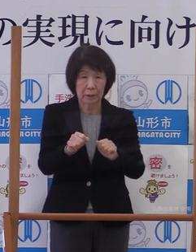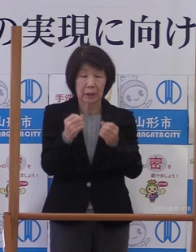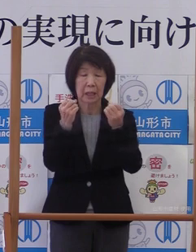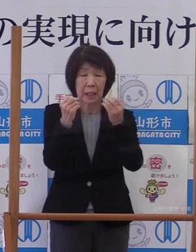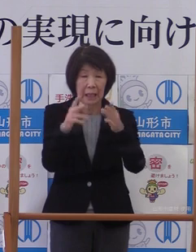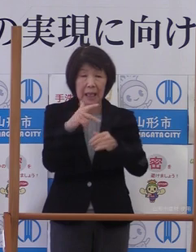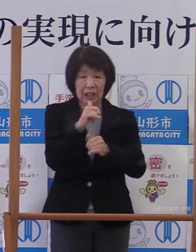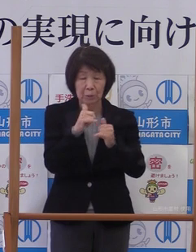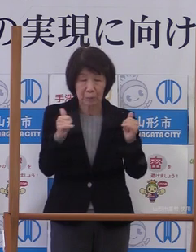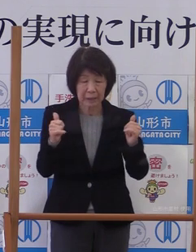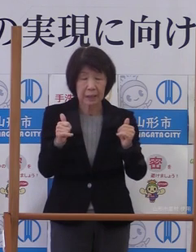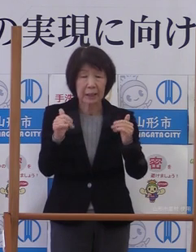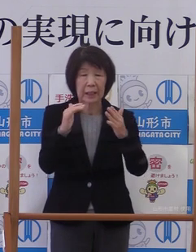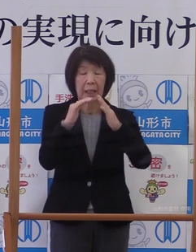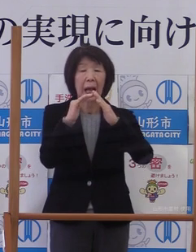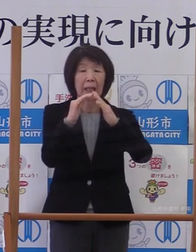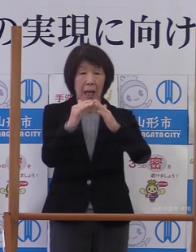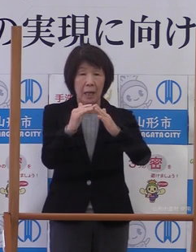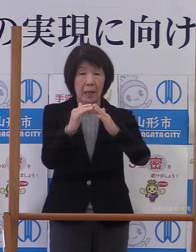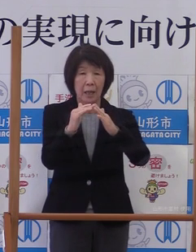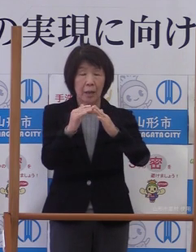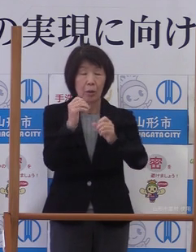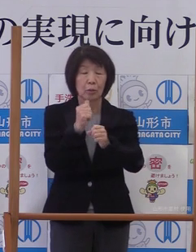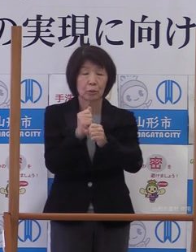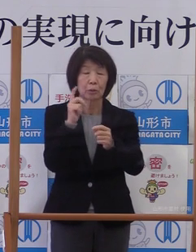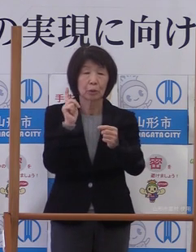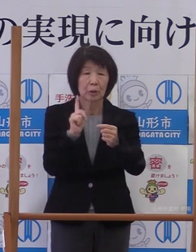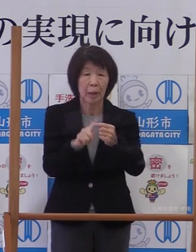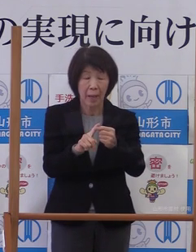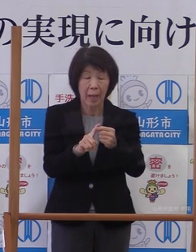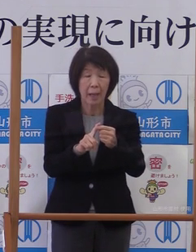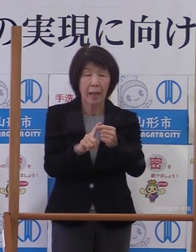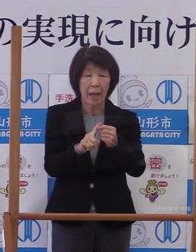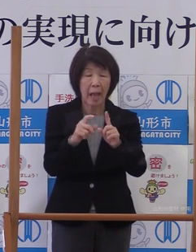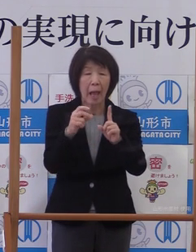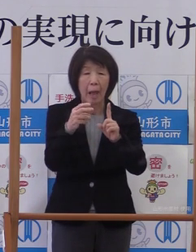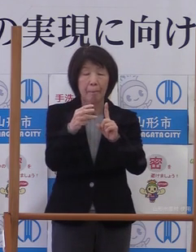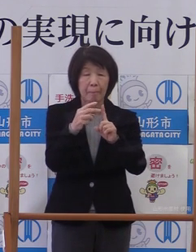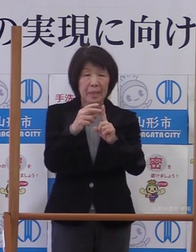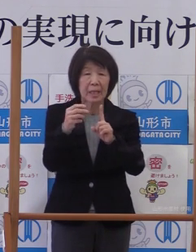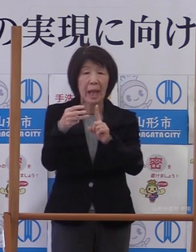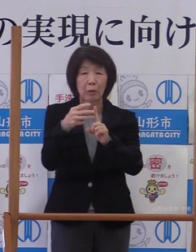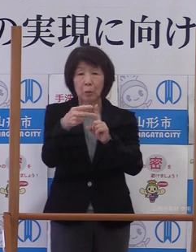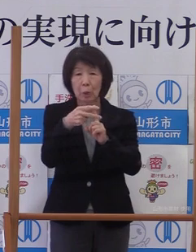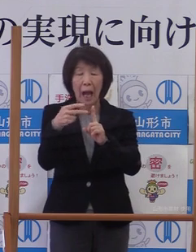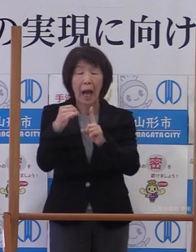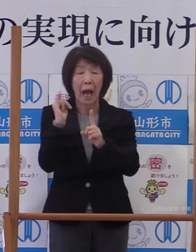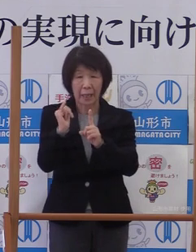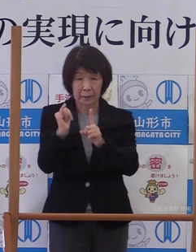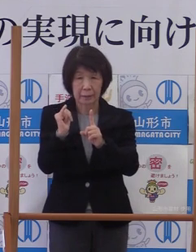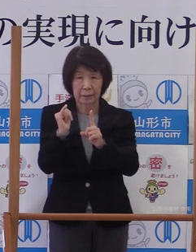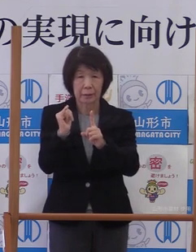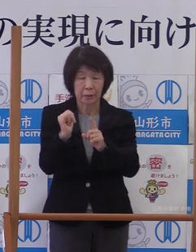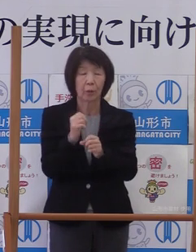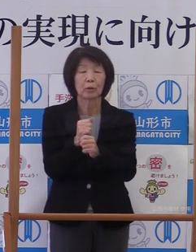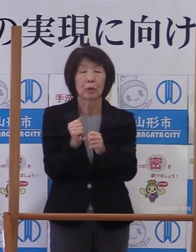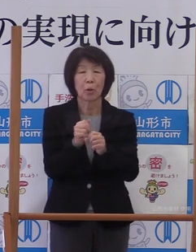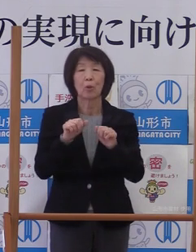館の事業手法を検討するため、PFI 導入可能性調査を行います。